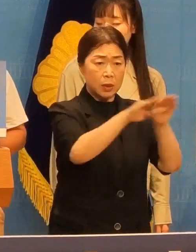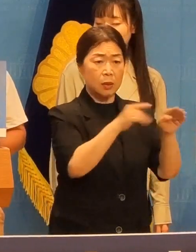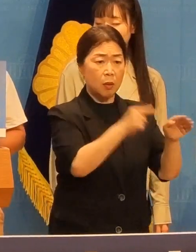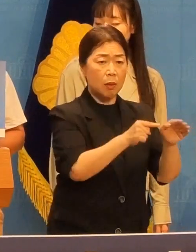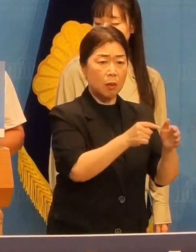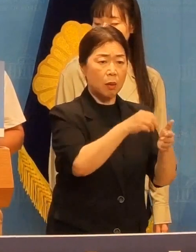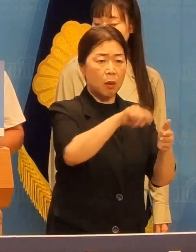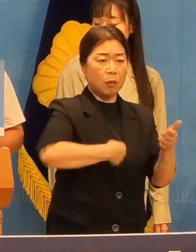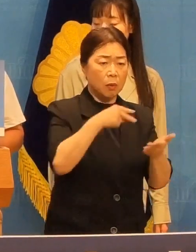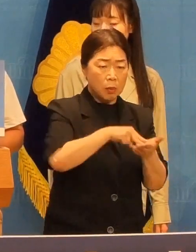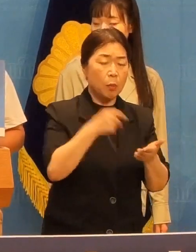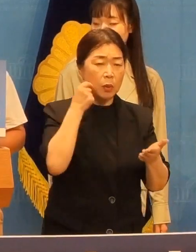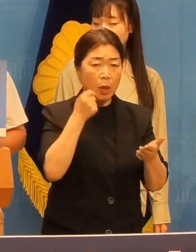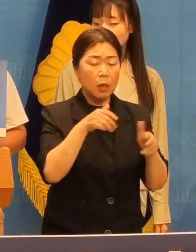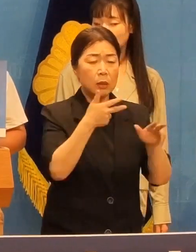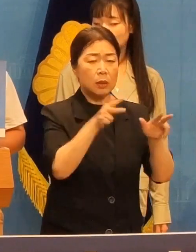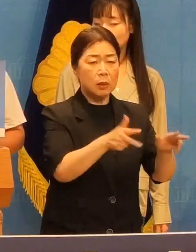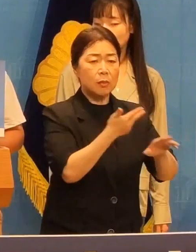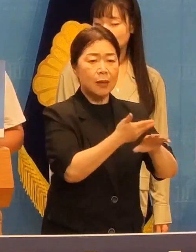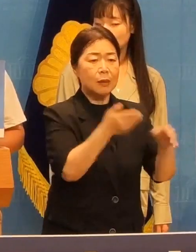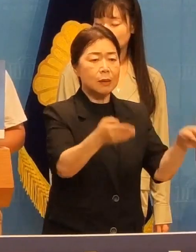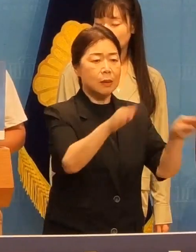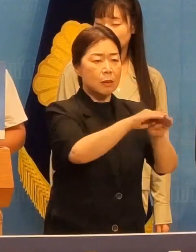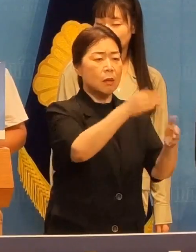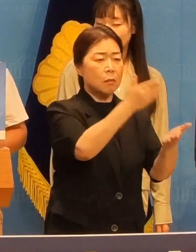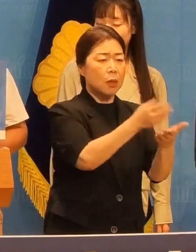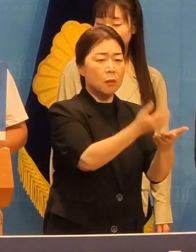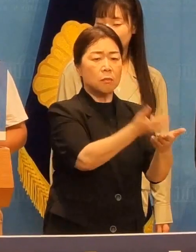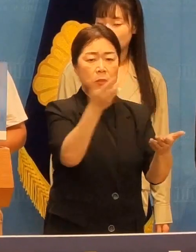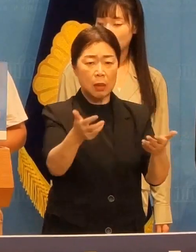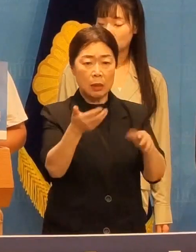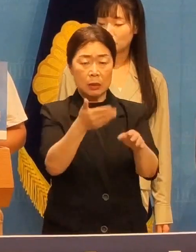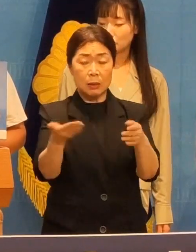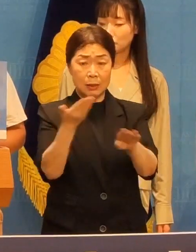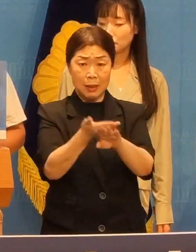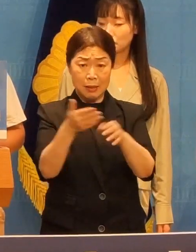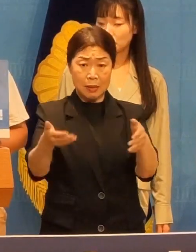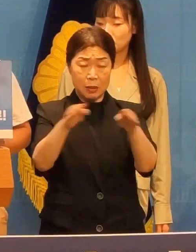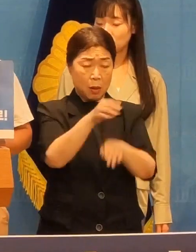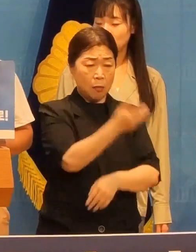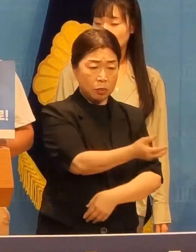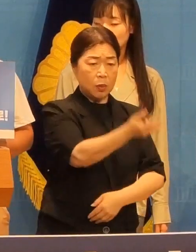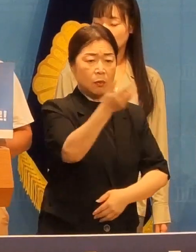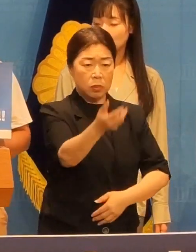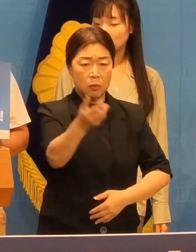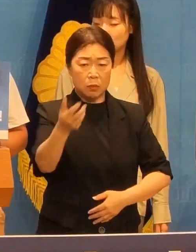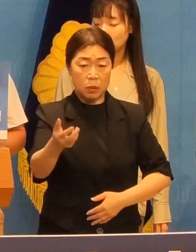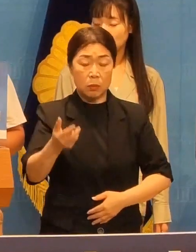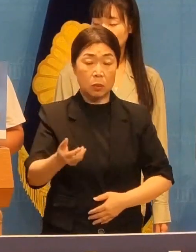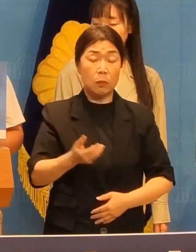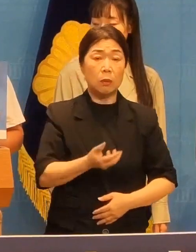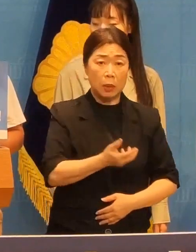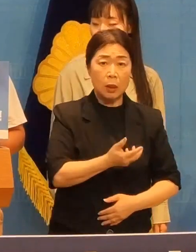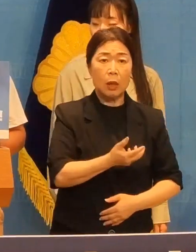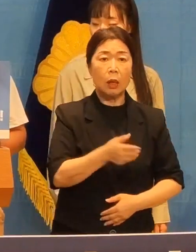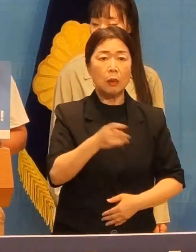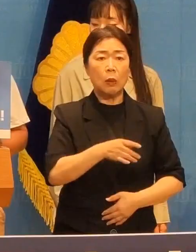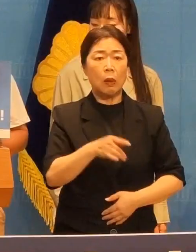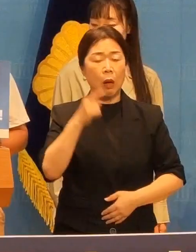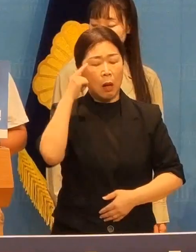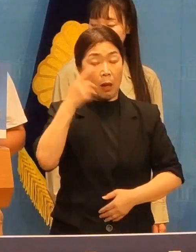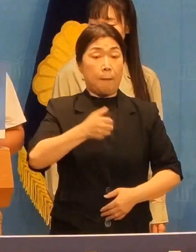전원되어 오늘까지도 수용되어 있고 트라우마로 하루하루를 약으로 버티며 살아가고도